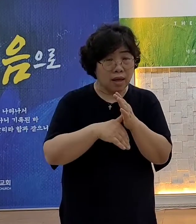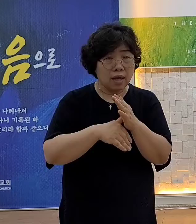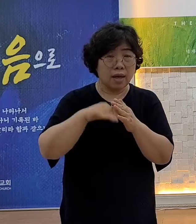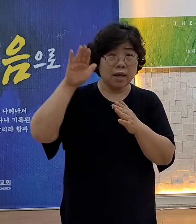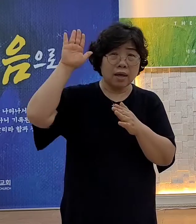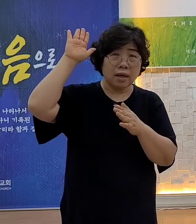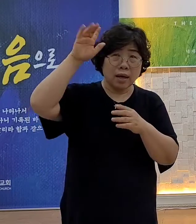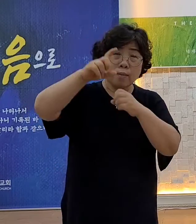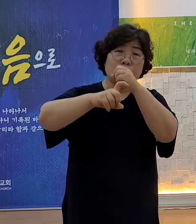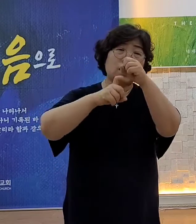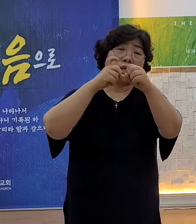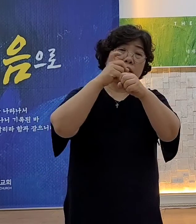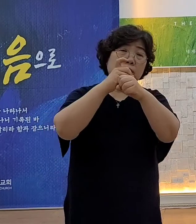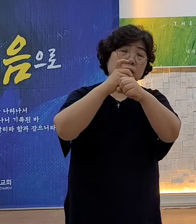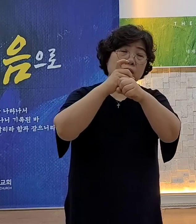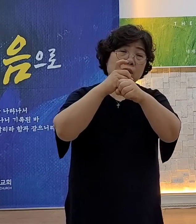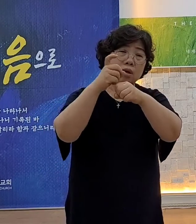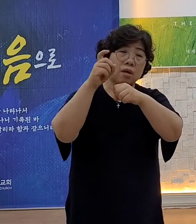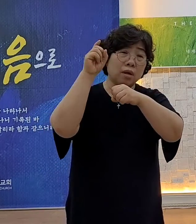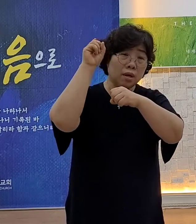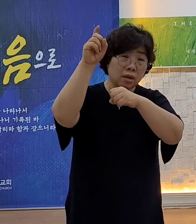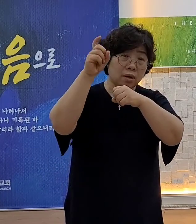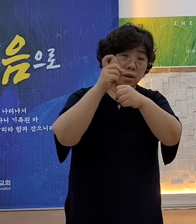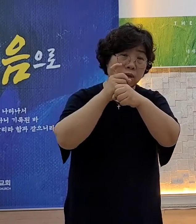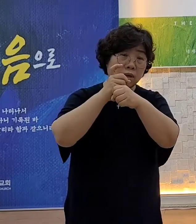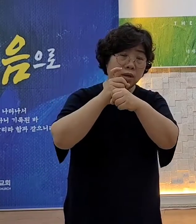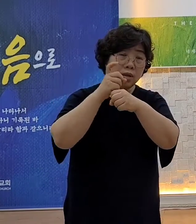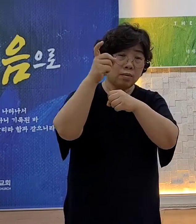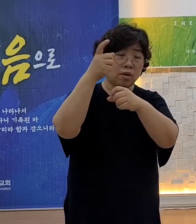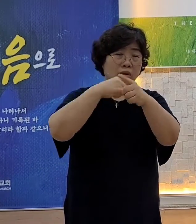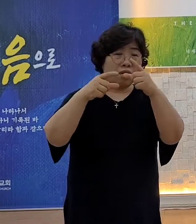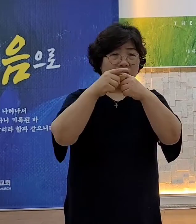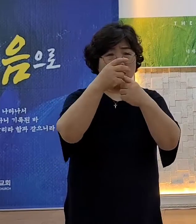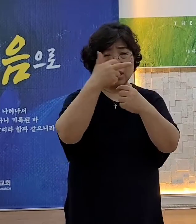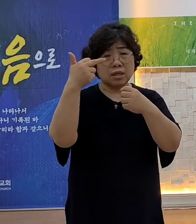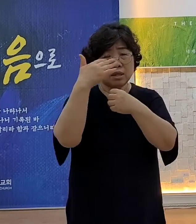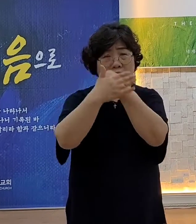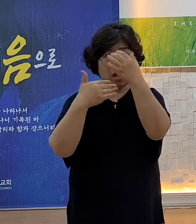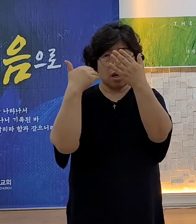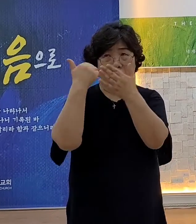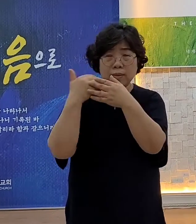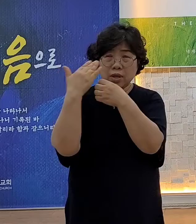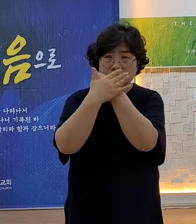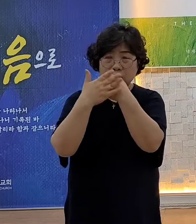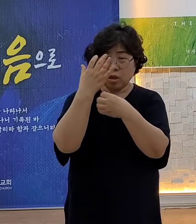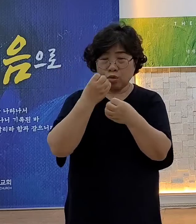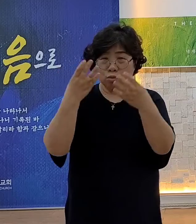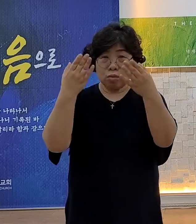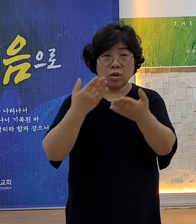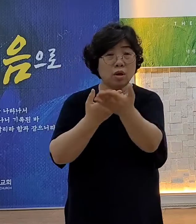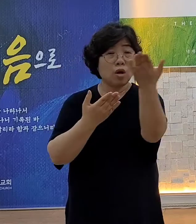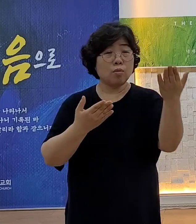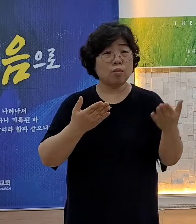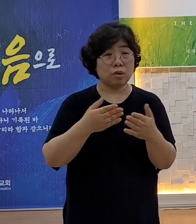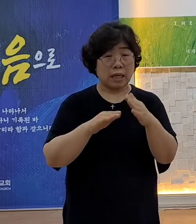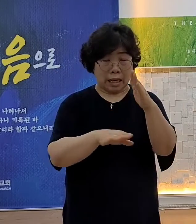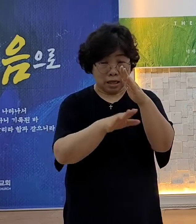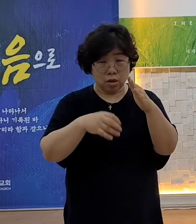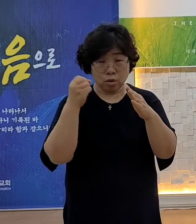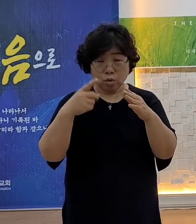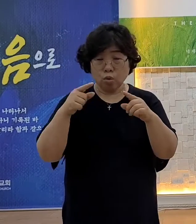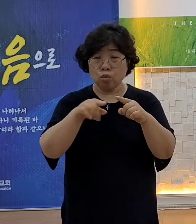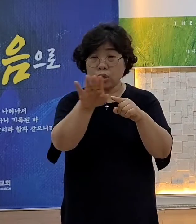앞으로의 10년은 이전보다 더 크고 놀라운 하나님의 은혜와 축복이 여러분의 가정과